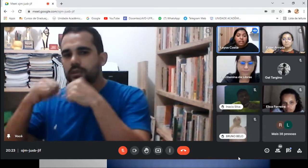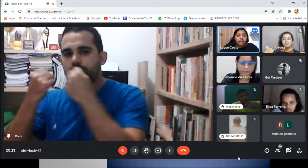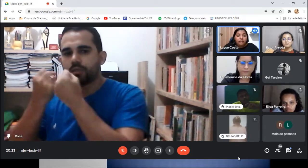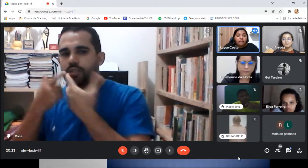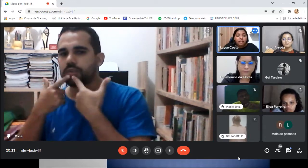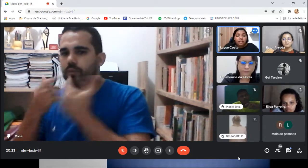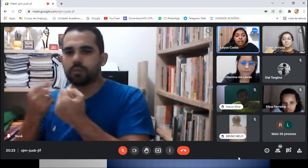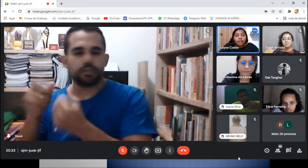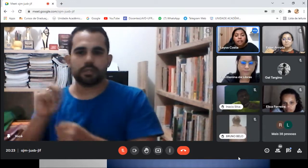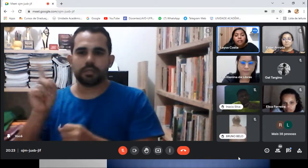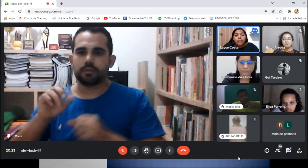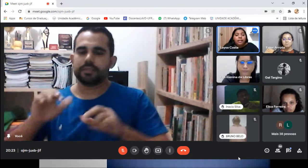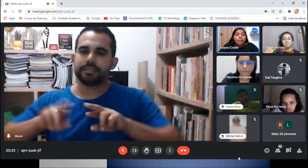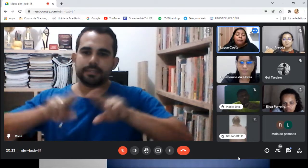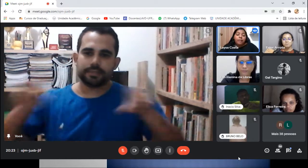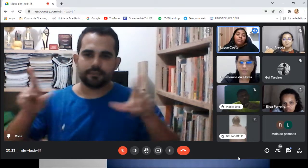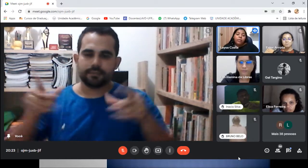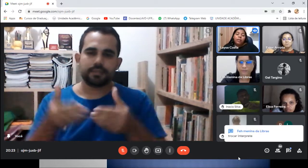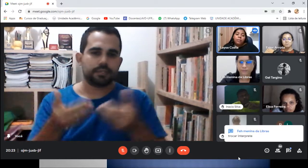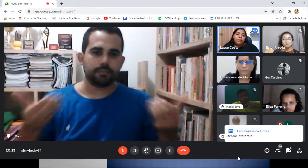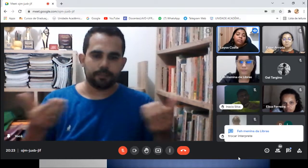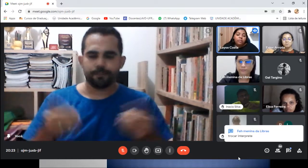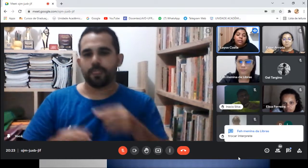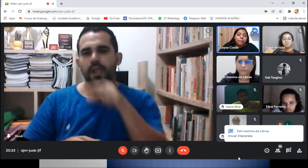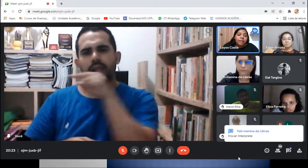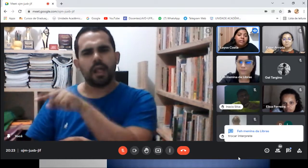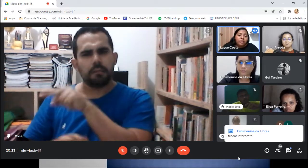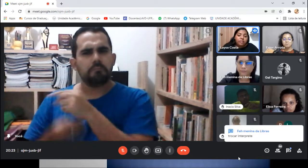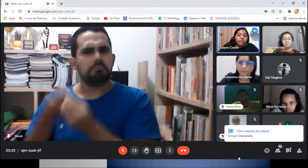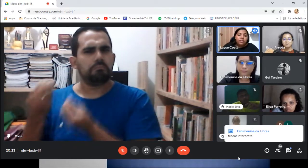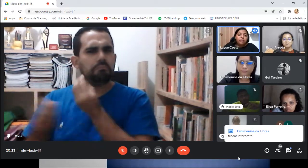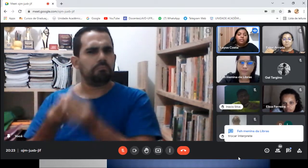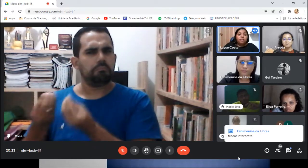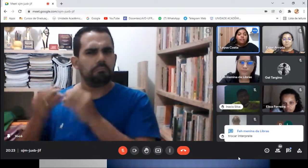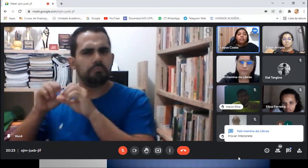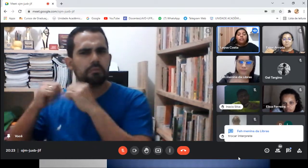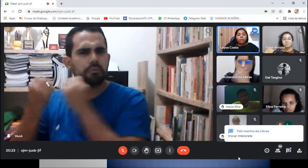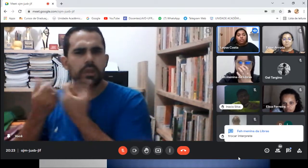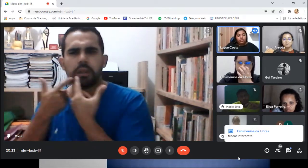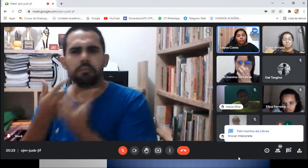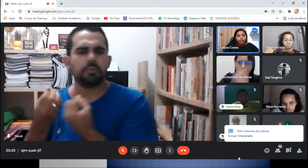regionais, mas não é um campo de estudo apenas da sociolinguística.